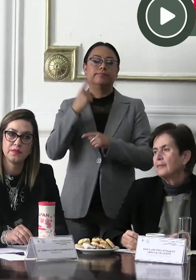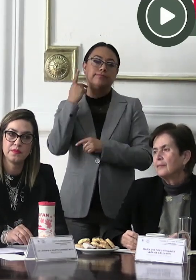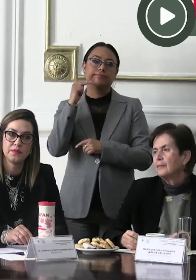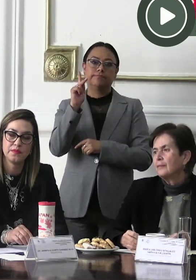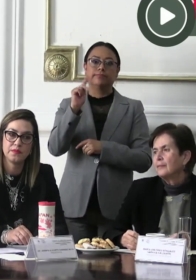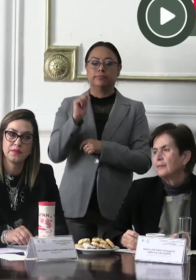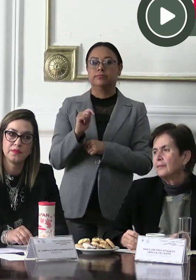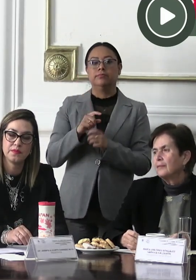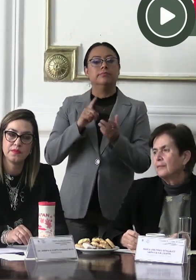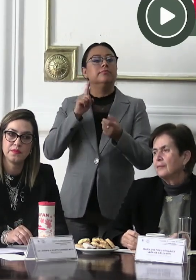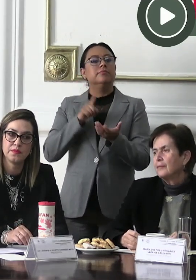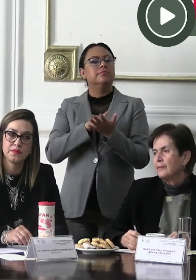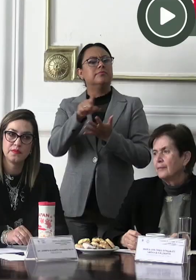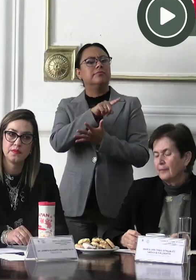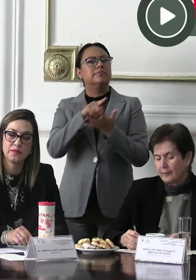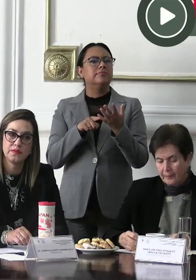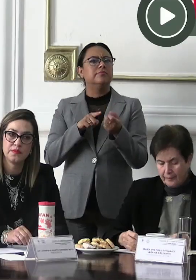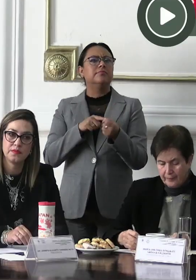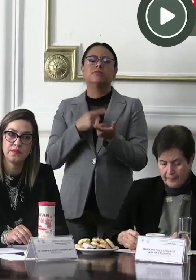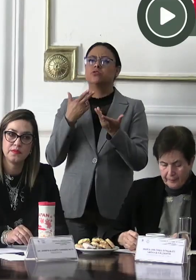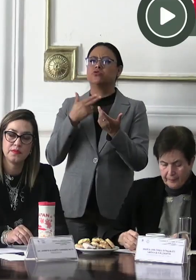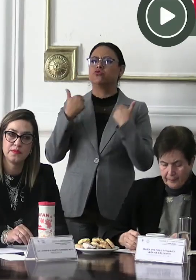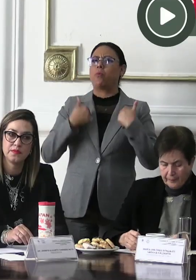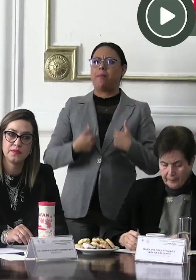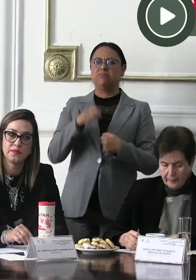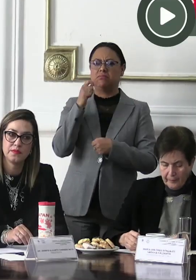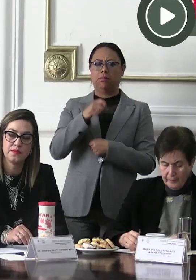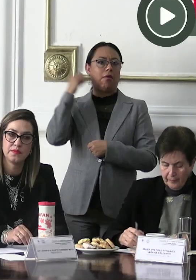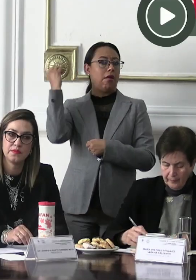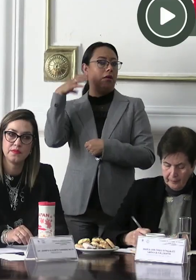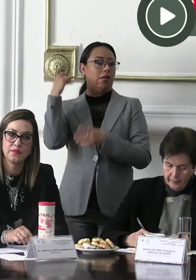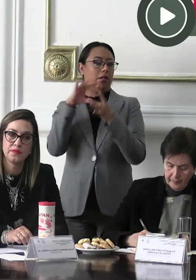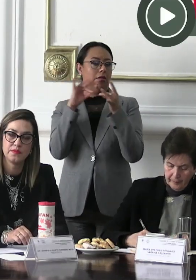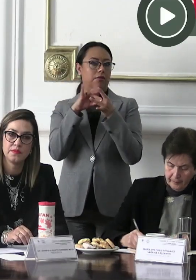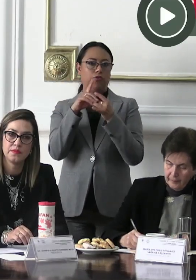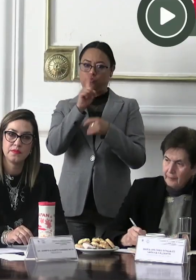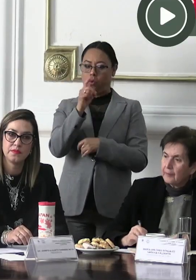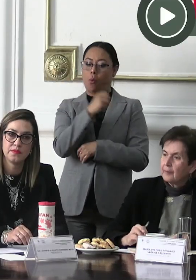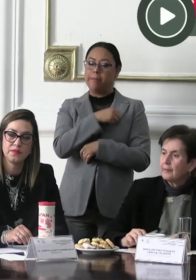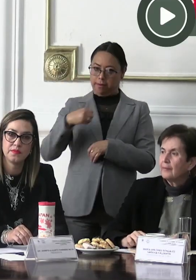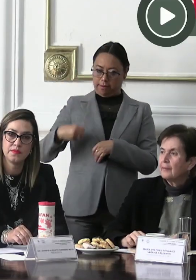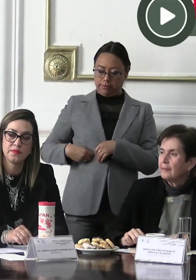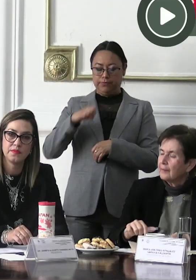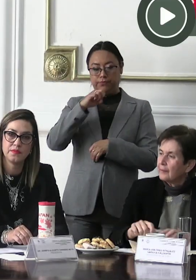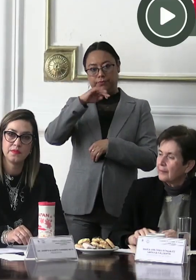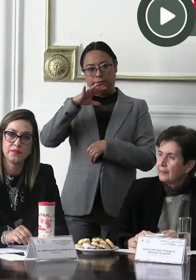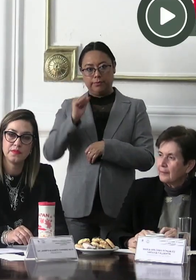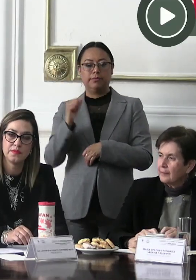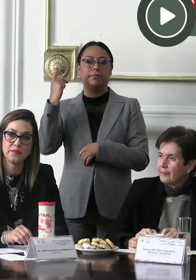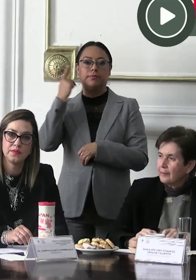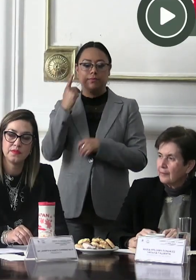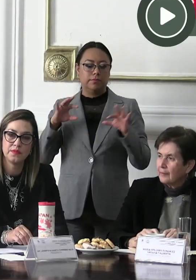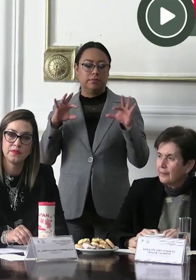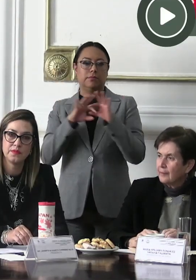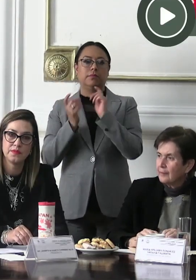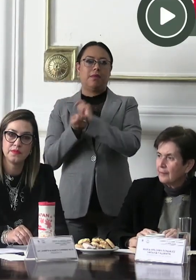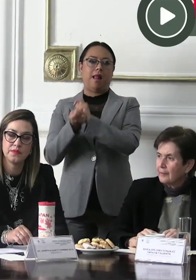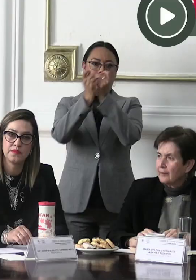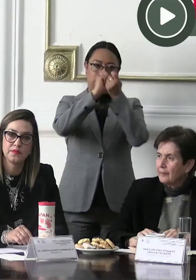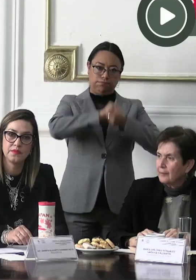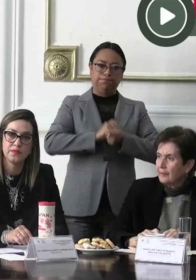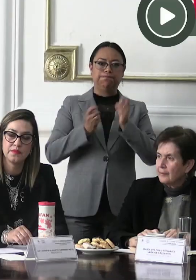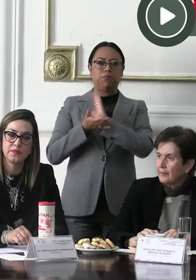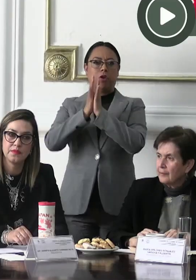defensa de los derechos humanos no es un discurso, es una obligación ética y política con la transformación del país. Por ello, reconocemos